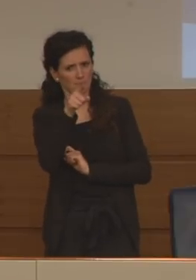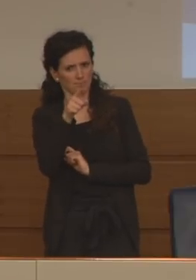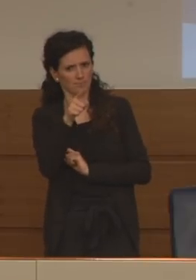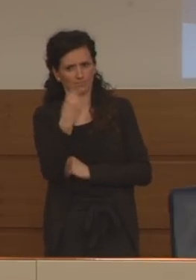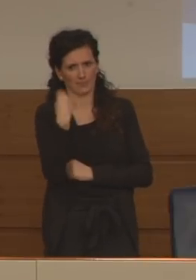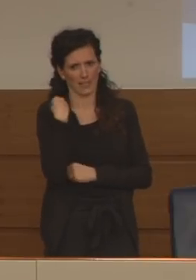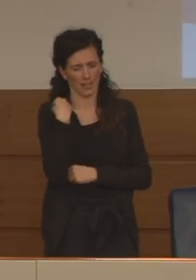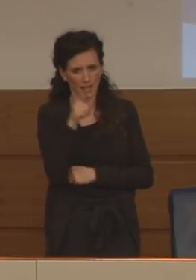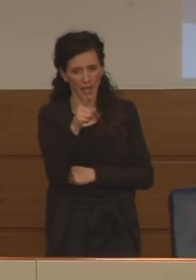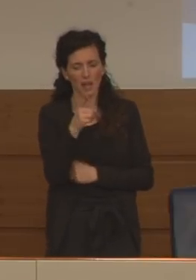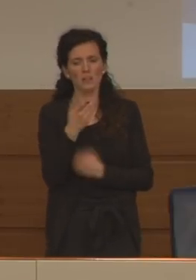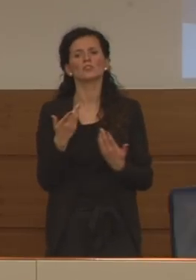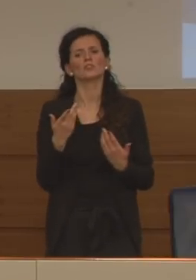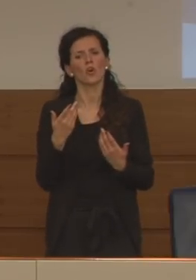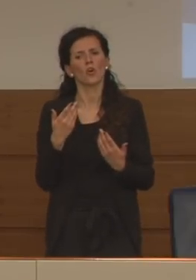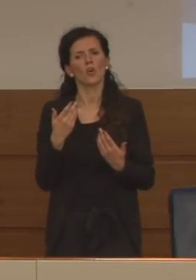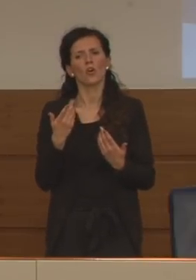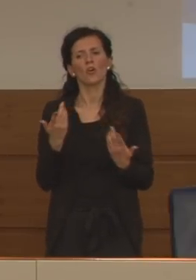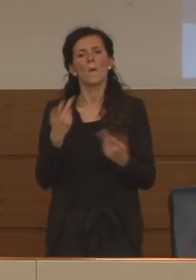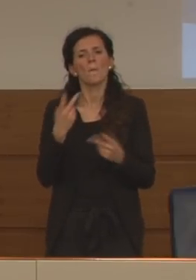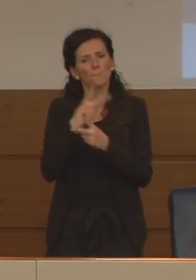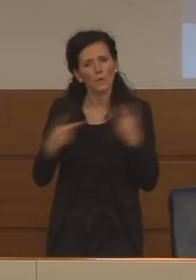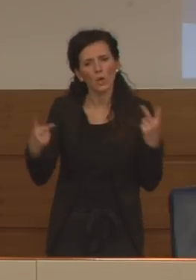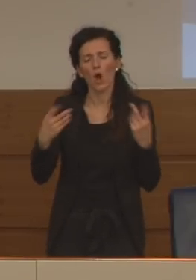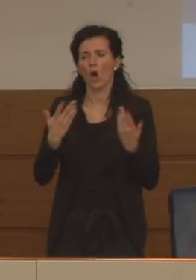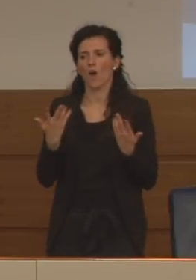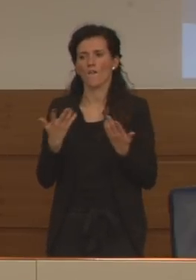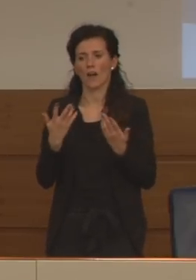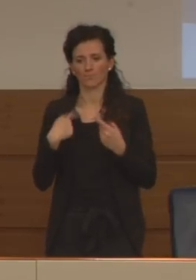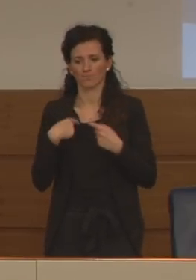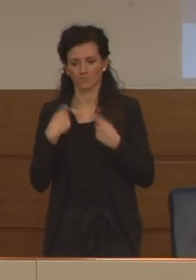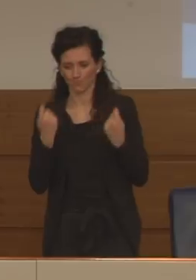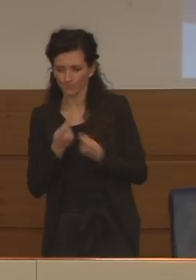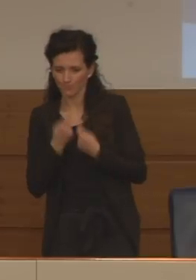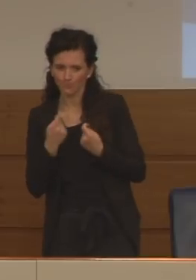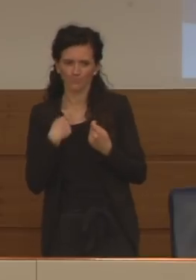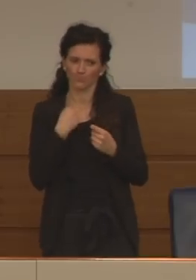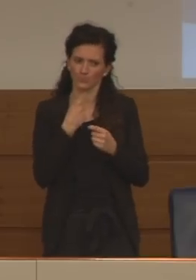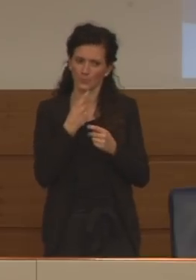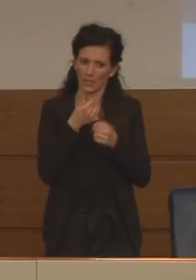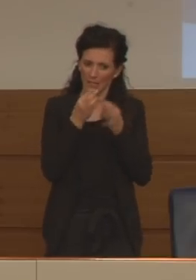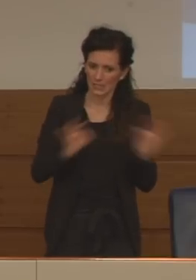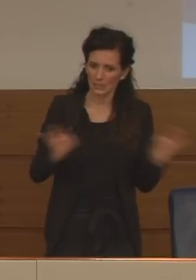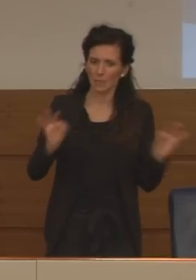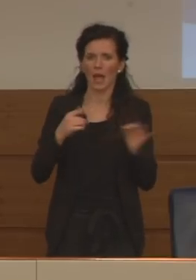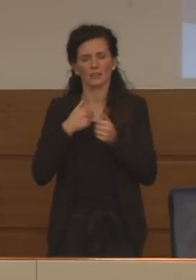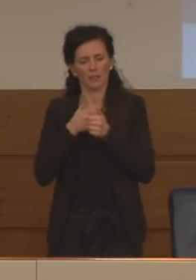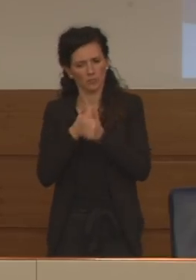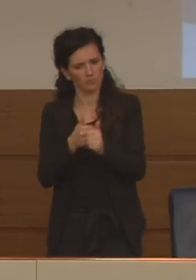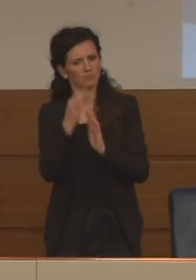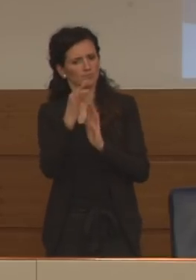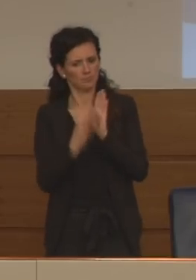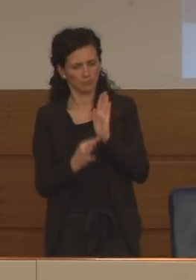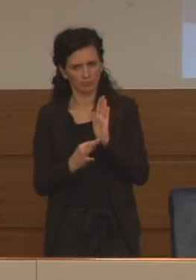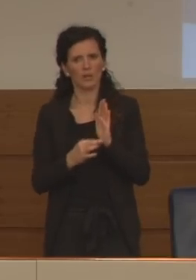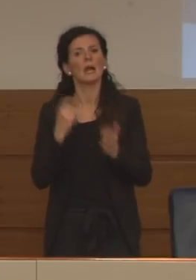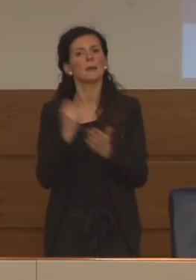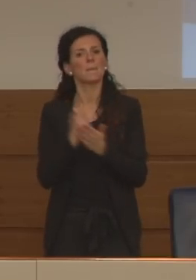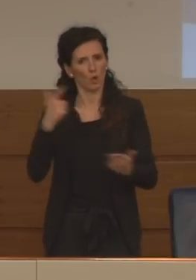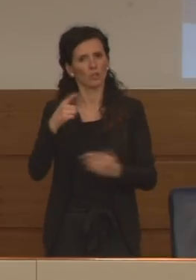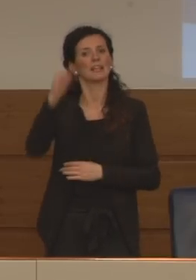esercitarsi provare simulare sia doveroso sia scientificamente anche importante per imparare